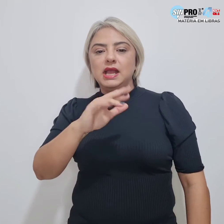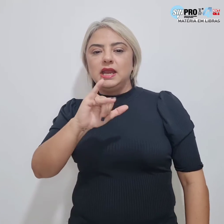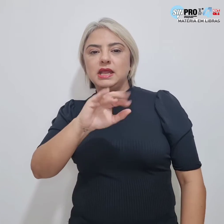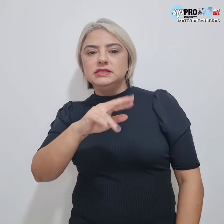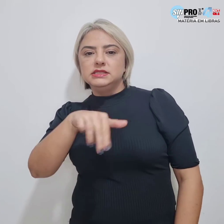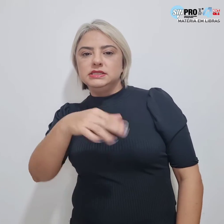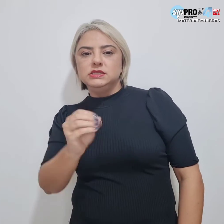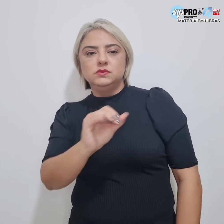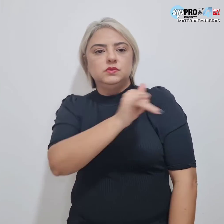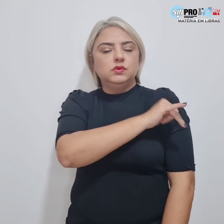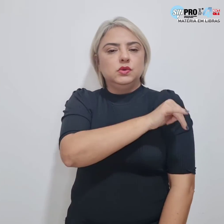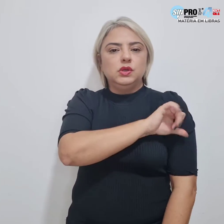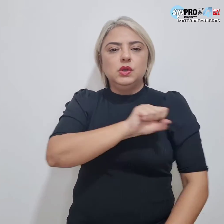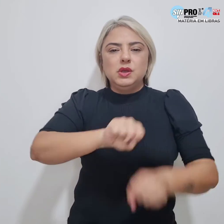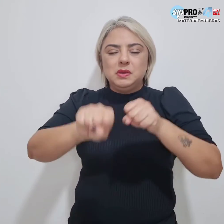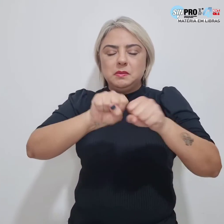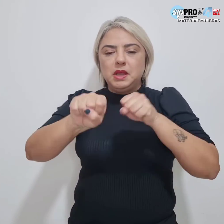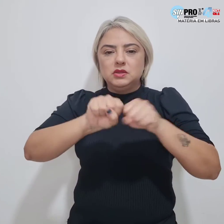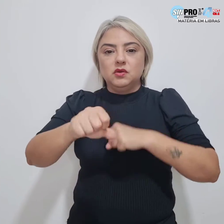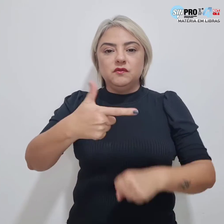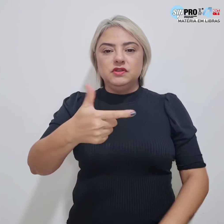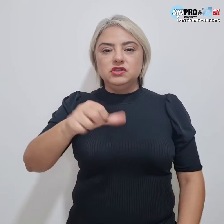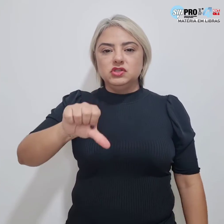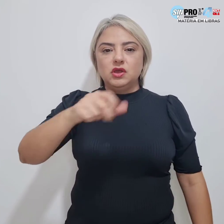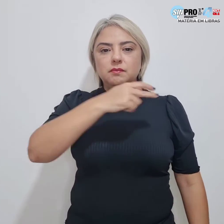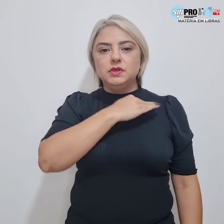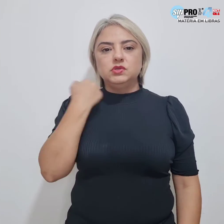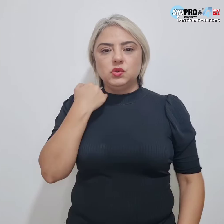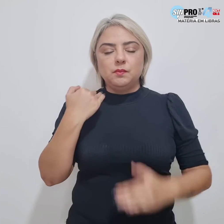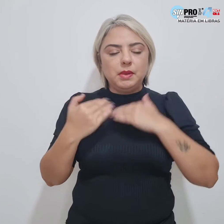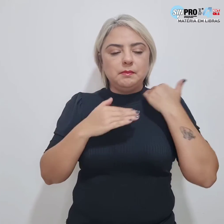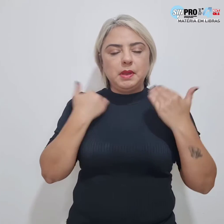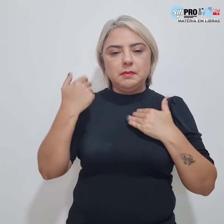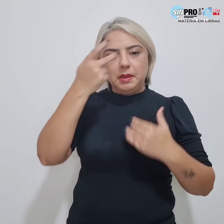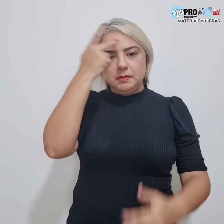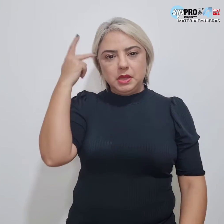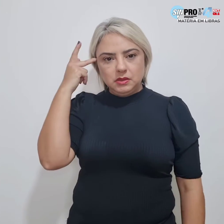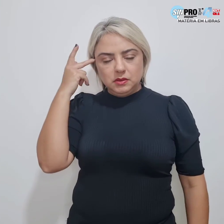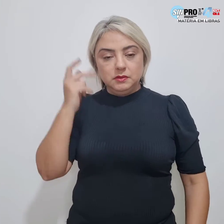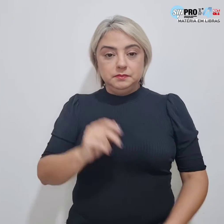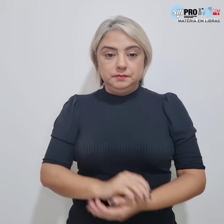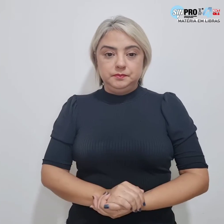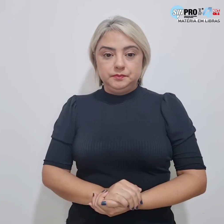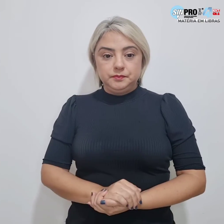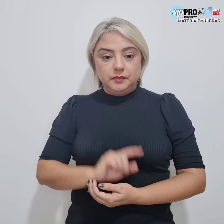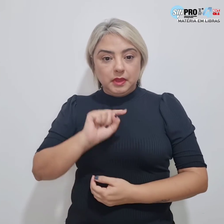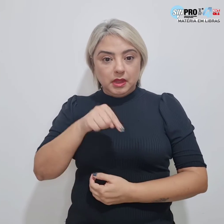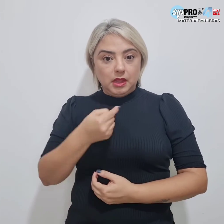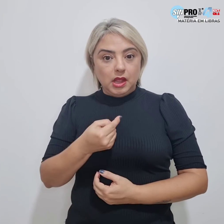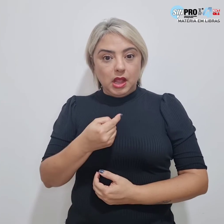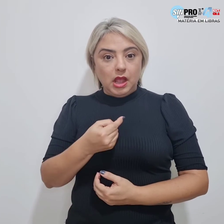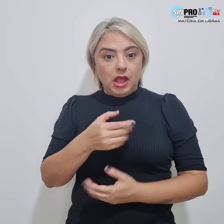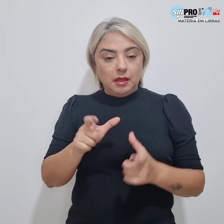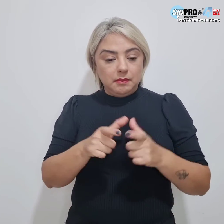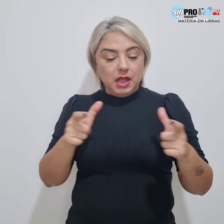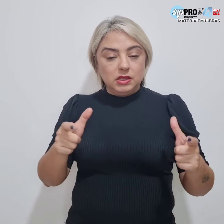de Janeiro, e matou 29 pessoas, segundo dados da polícia, em sua grande maioria